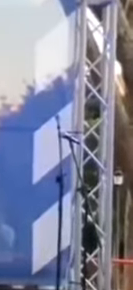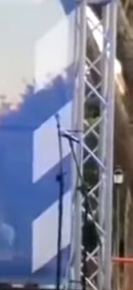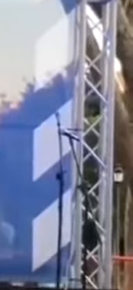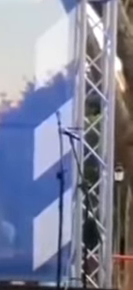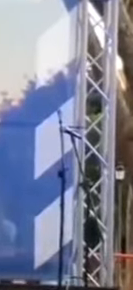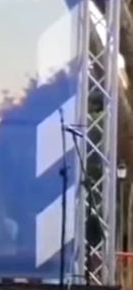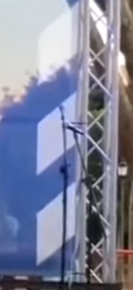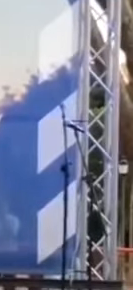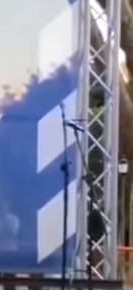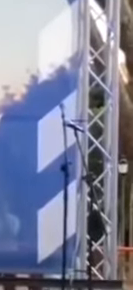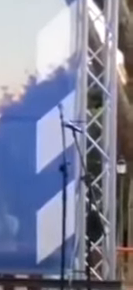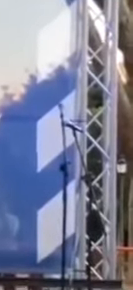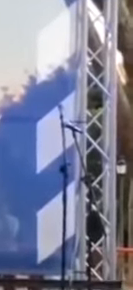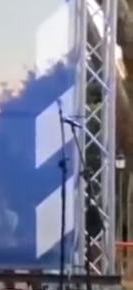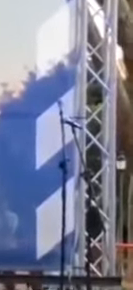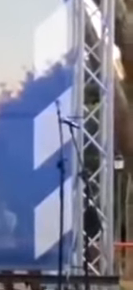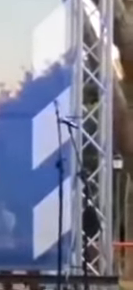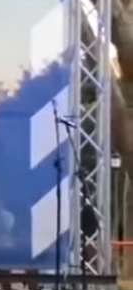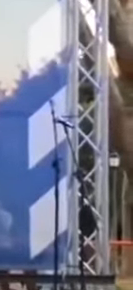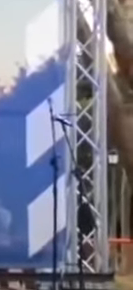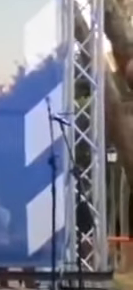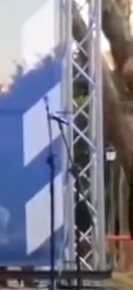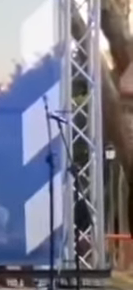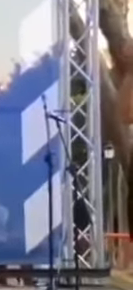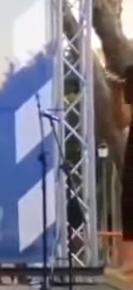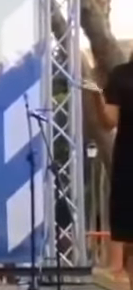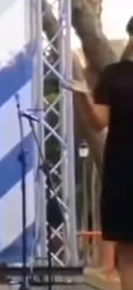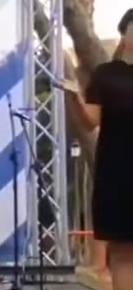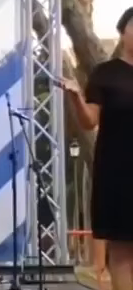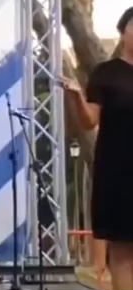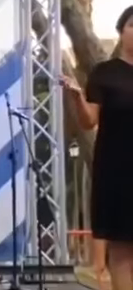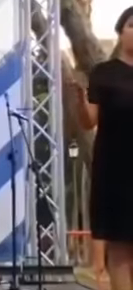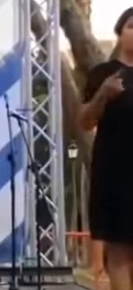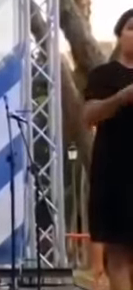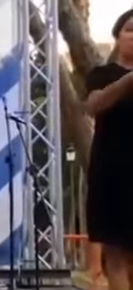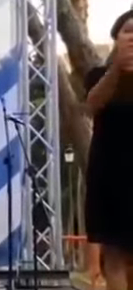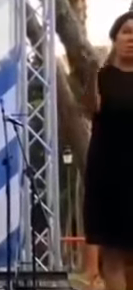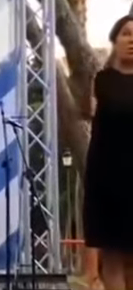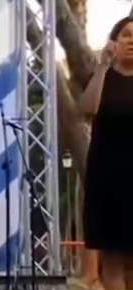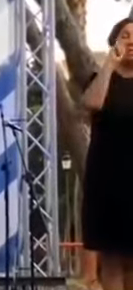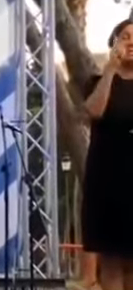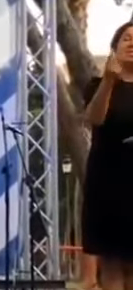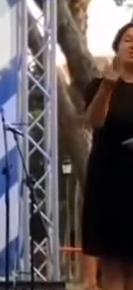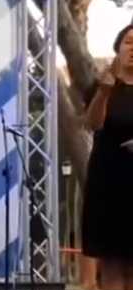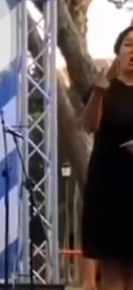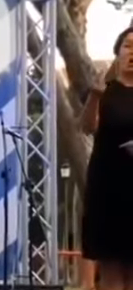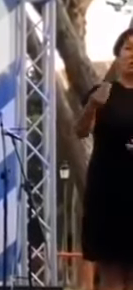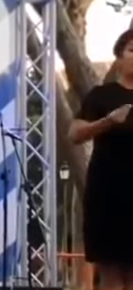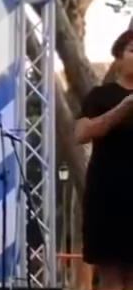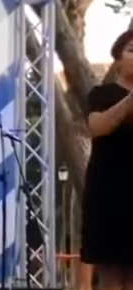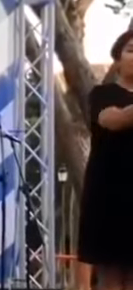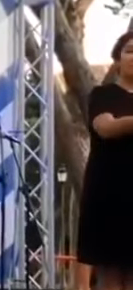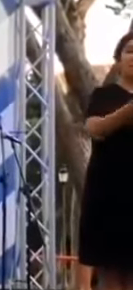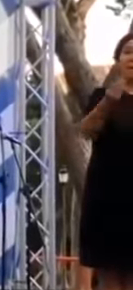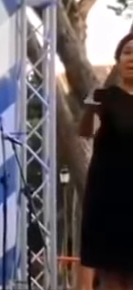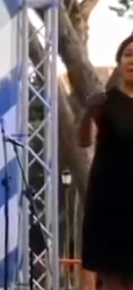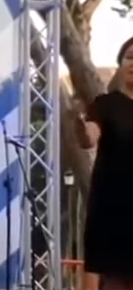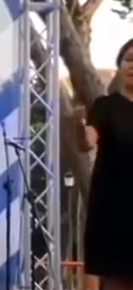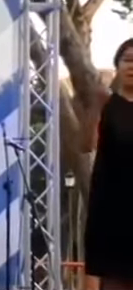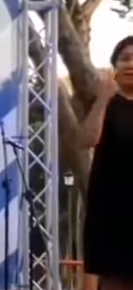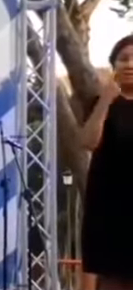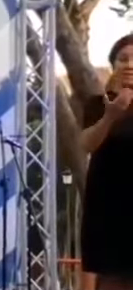versamento delle imposte. Certo, perché loro se i soldi li devono dare, vedi